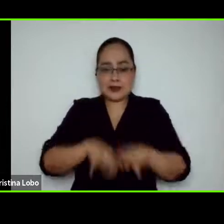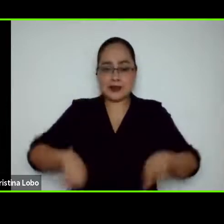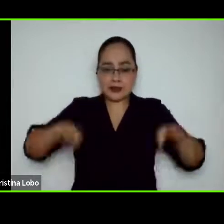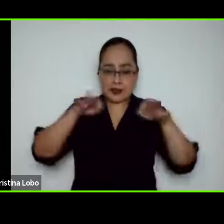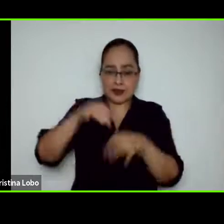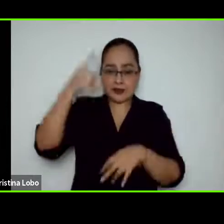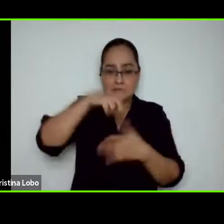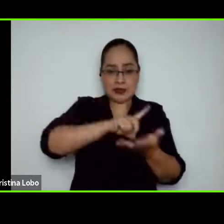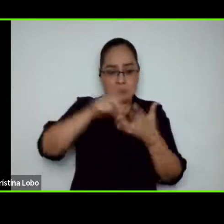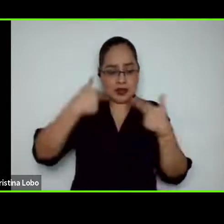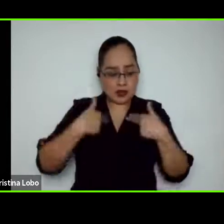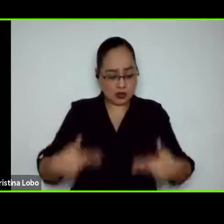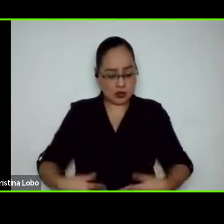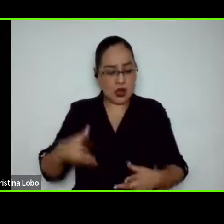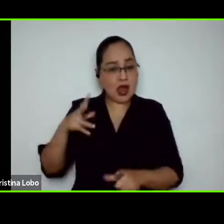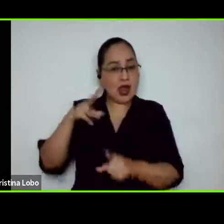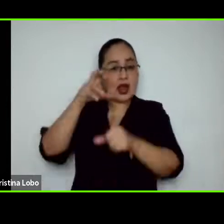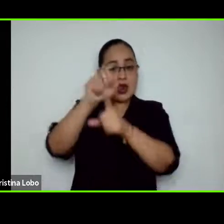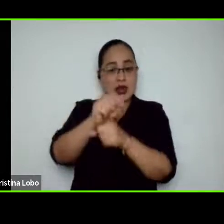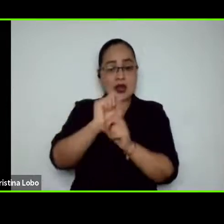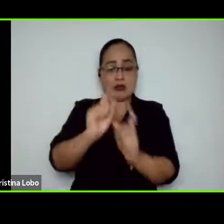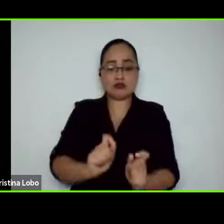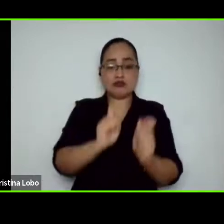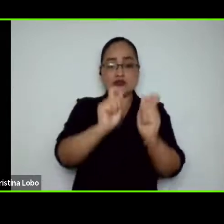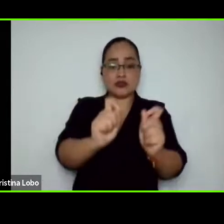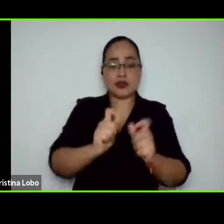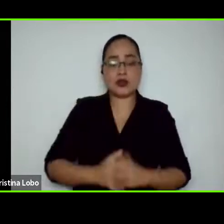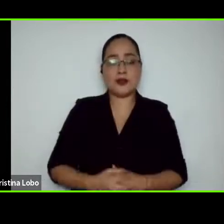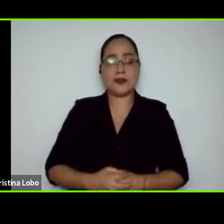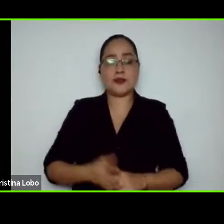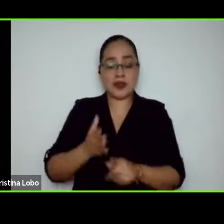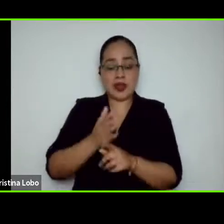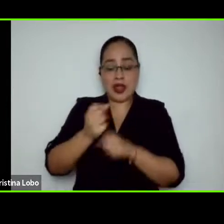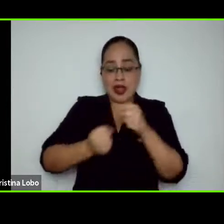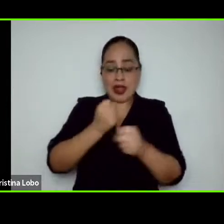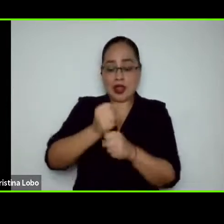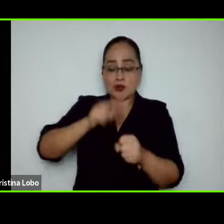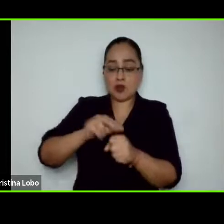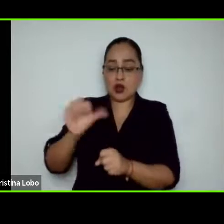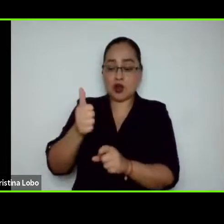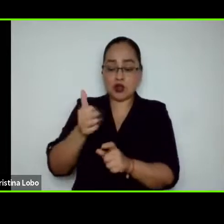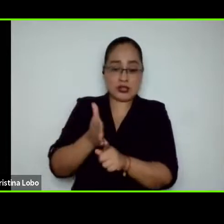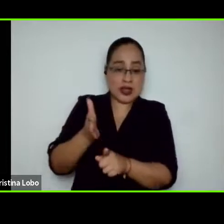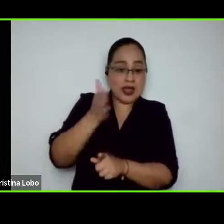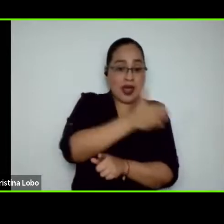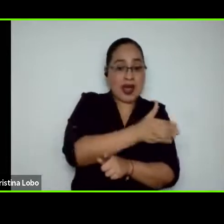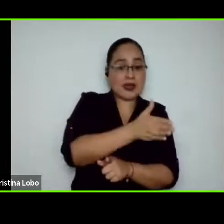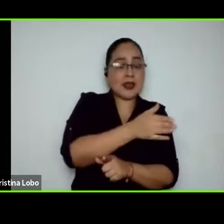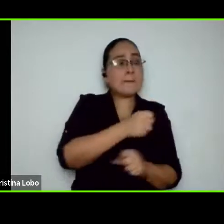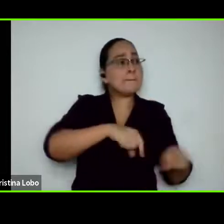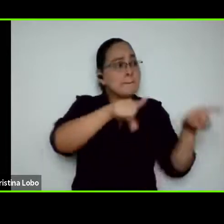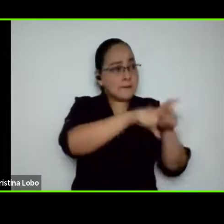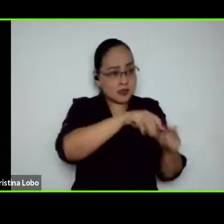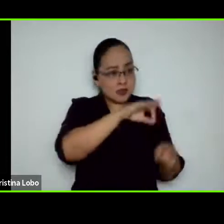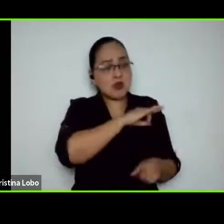los derechos humanos. Es decir, antes de 2011, esos mismos instrumentos podrían haber sido aplicados